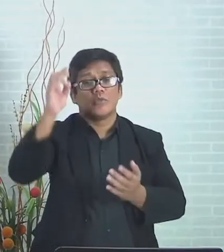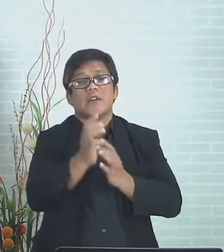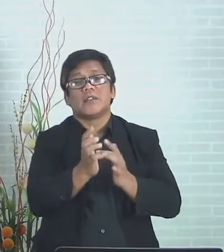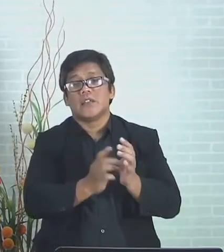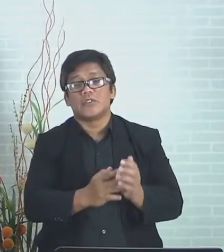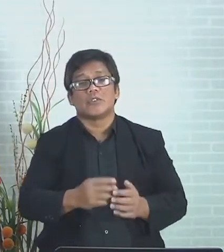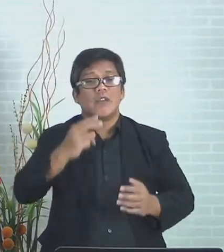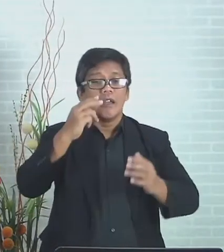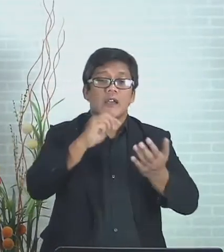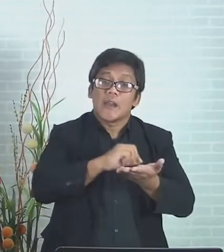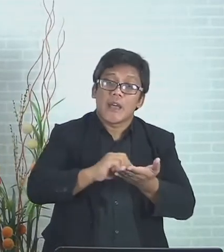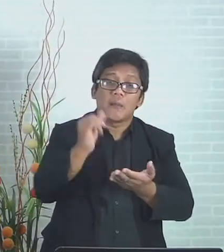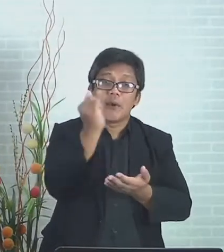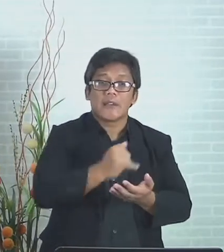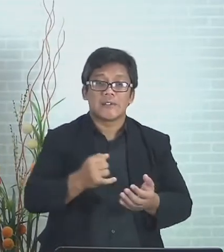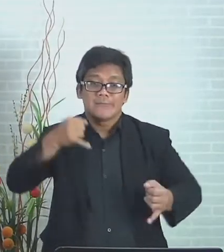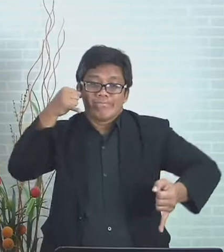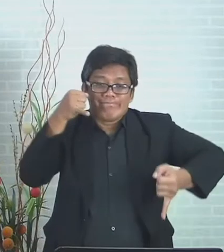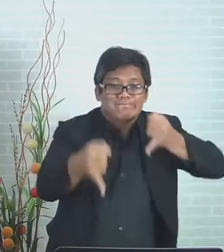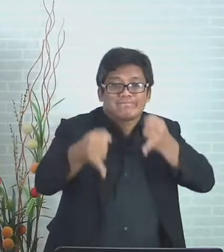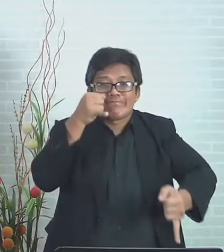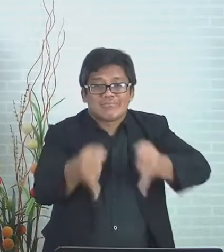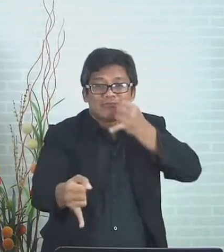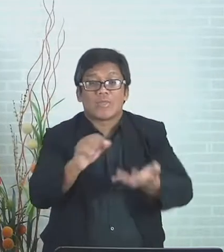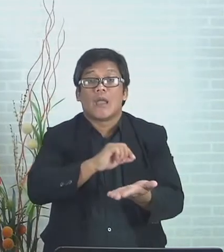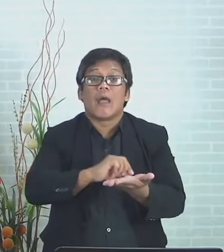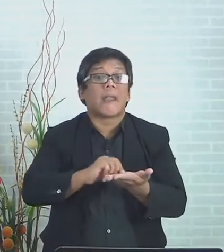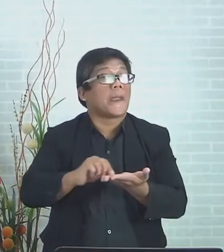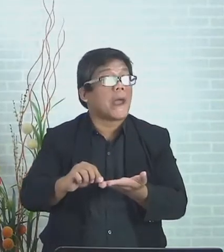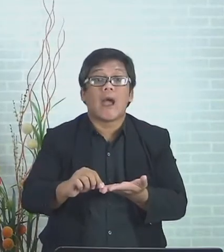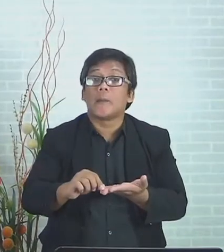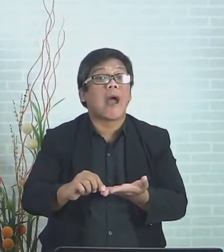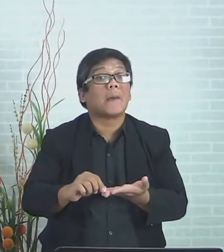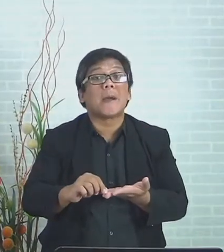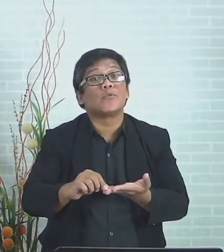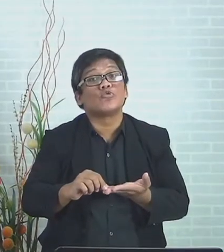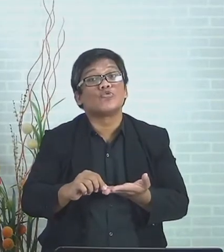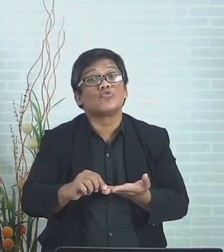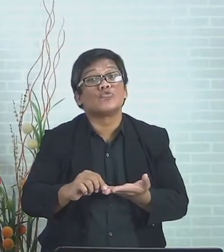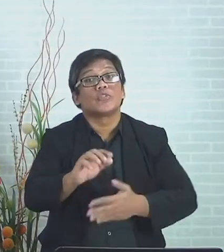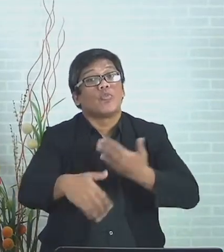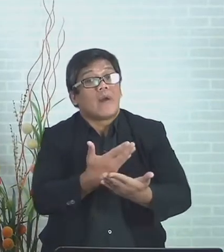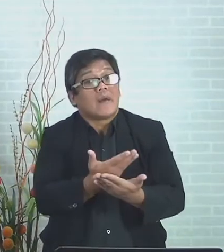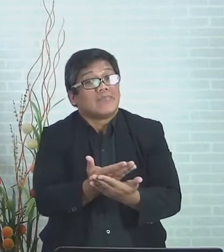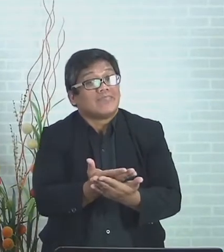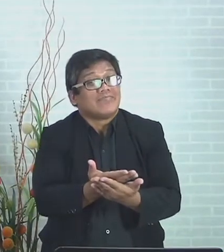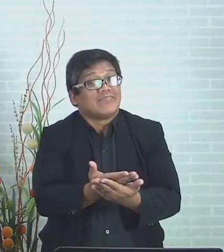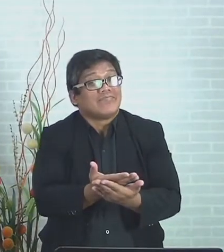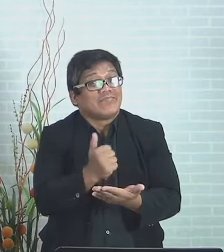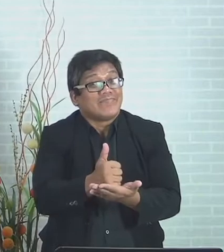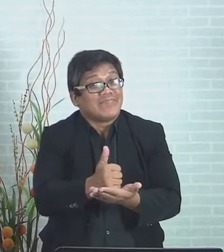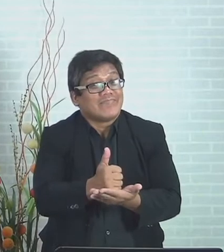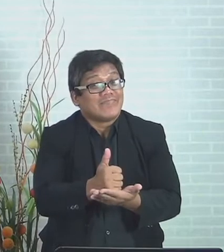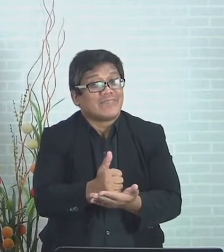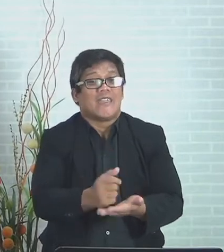nama yang mengalahkan semua nama apapun ya Hai hanya